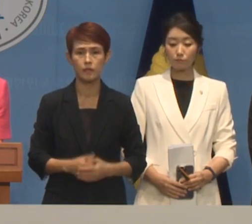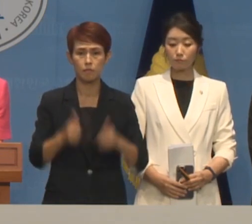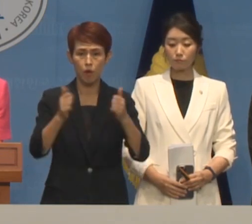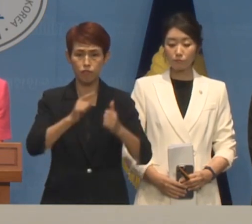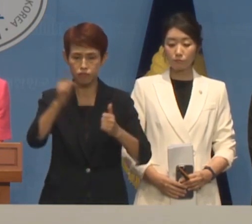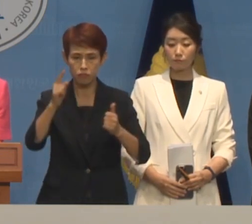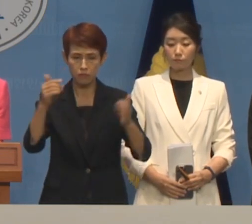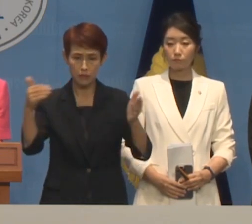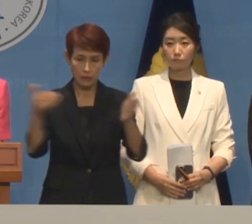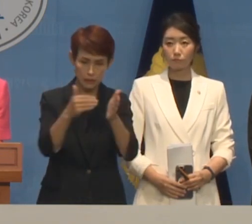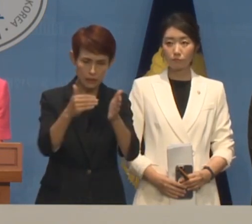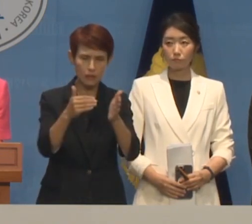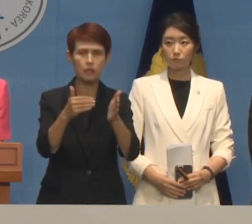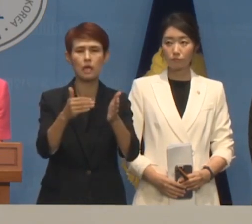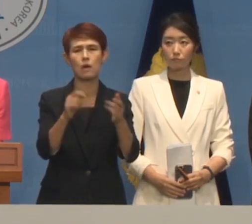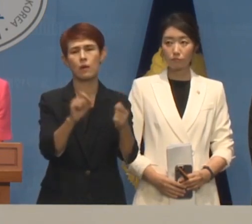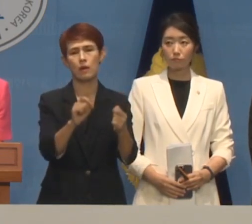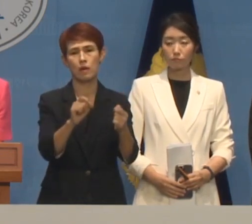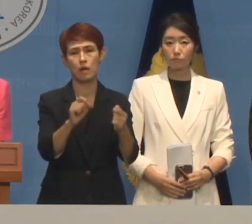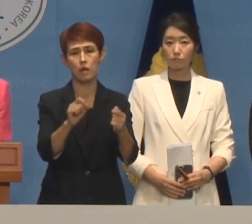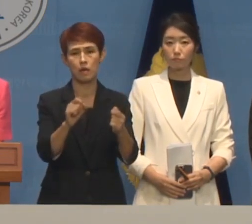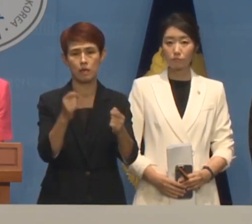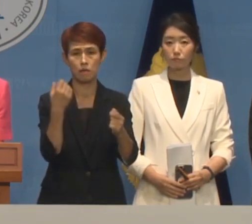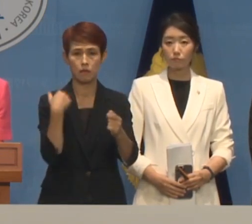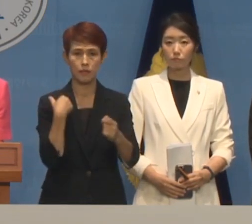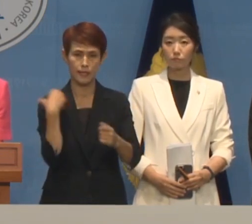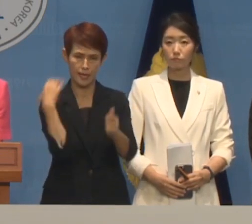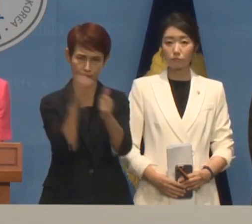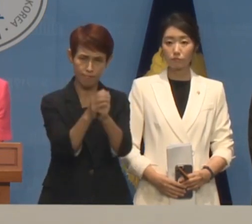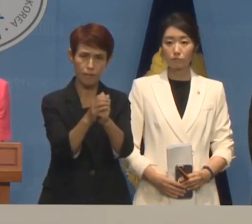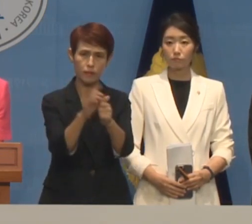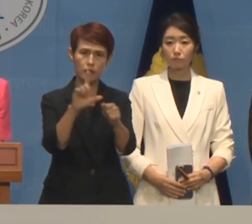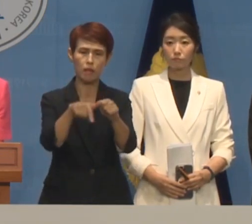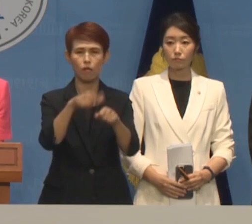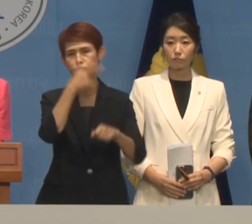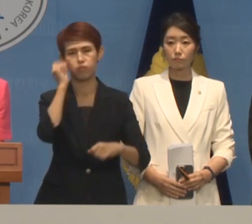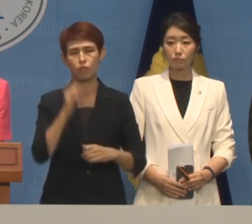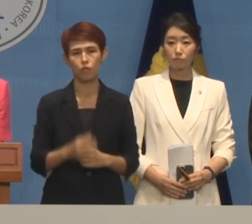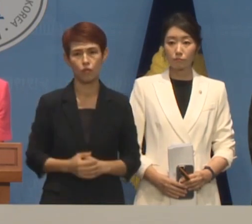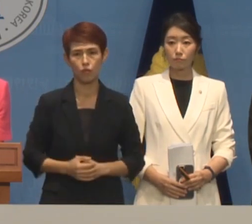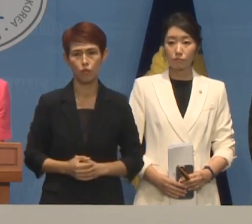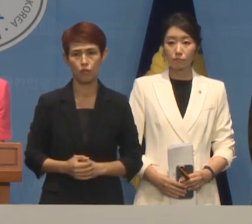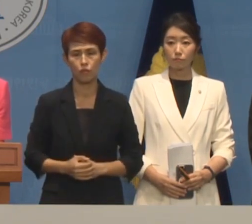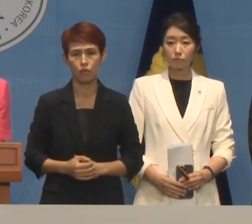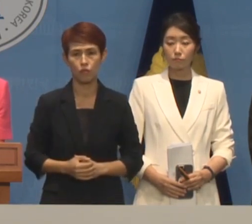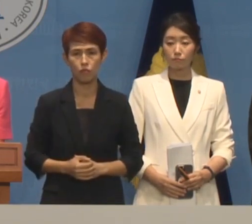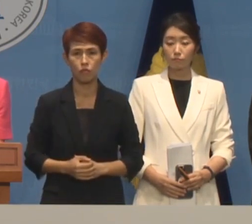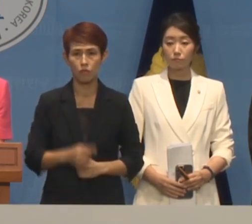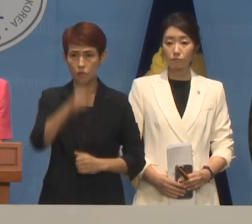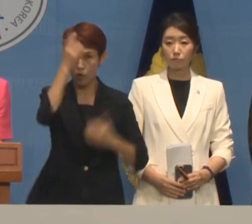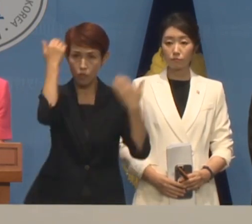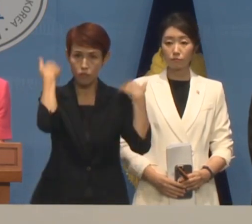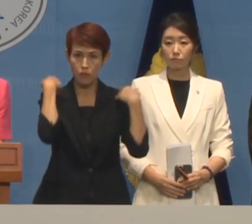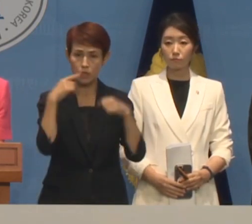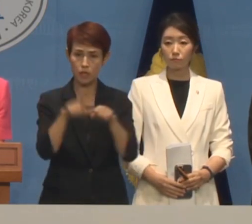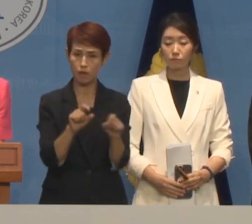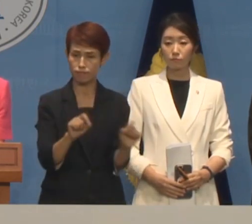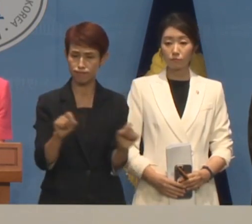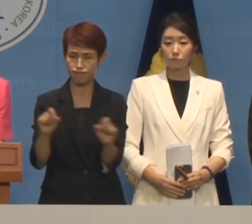인하여 소송으로 관련자에게 책임을 물을 시한이 얼마 남지 않았습니다. 정부가 불필요한 시간 끌기를